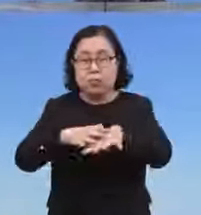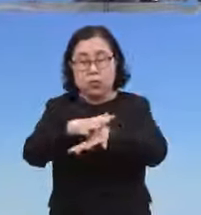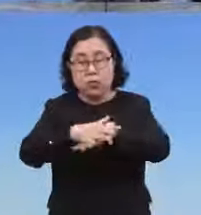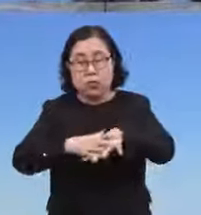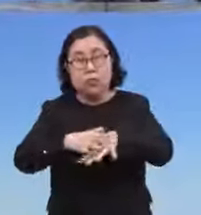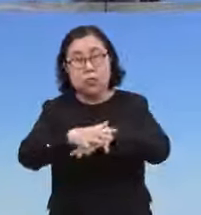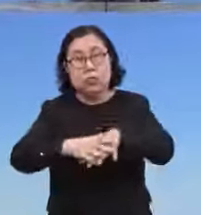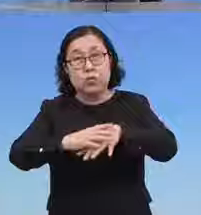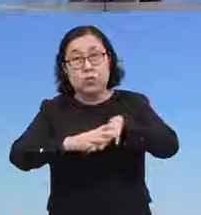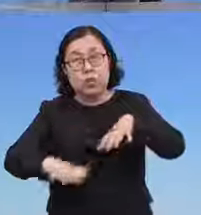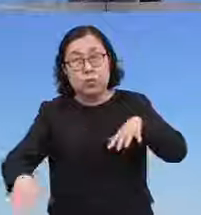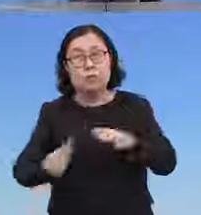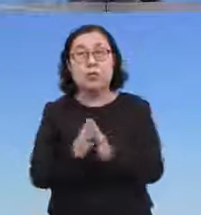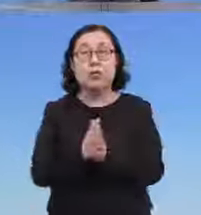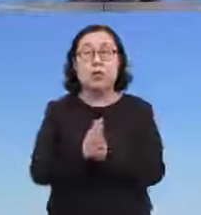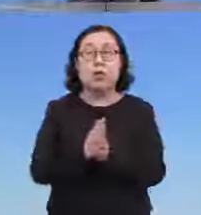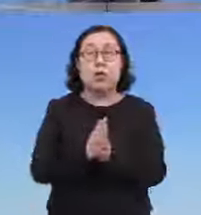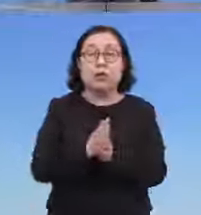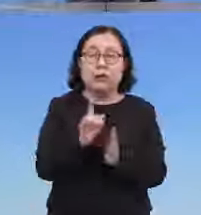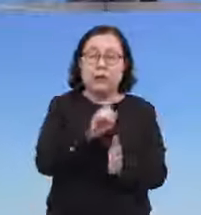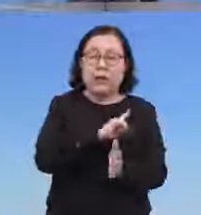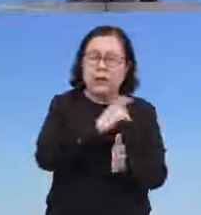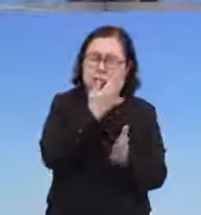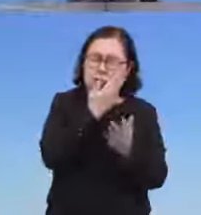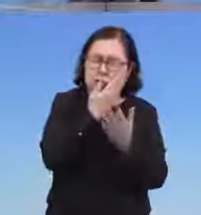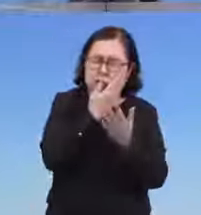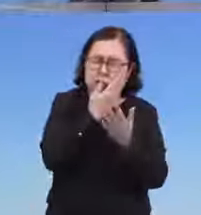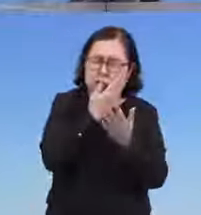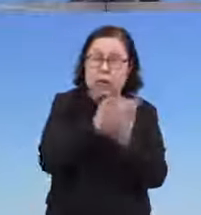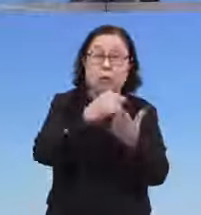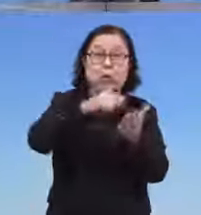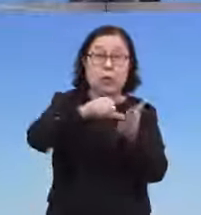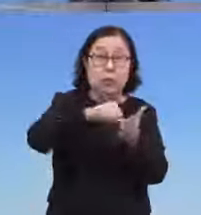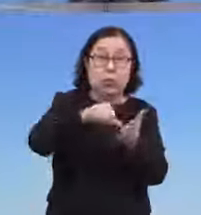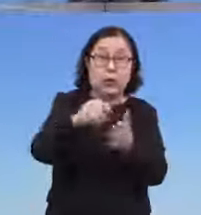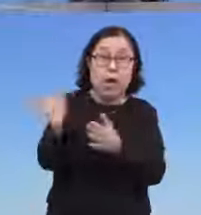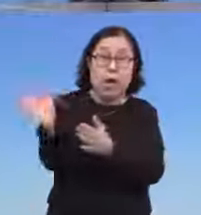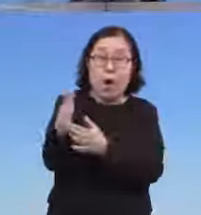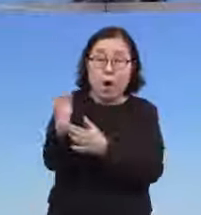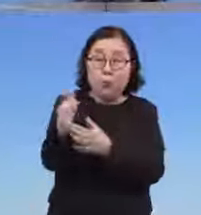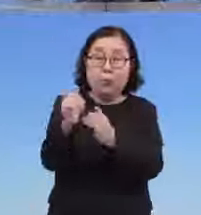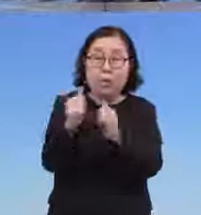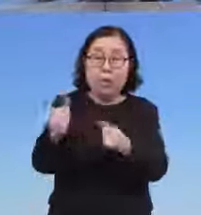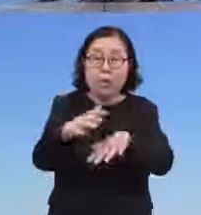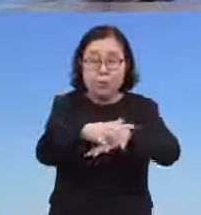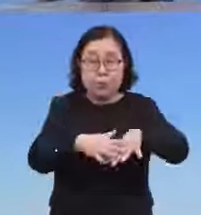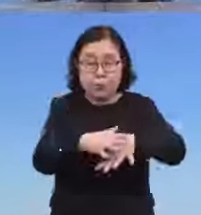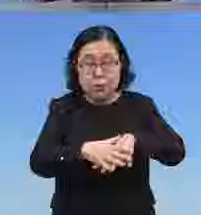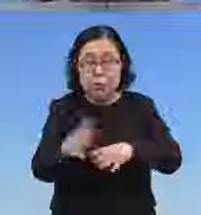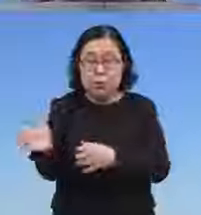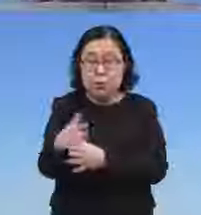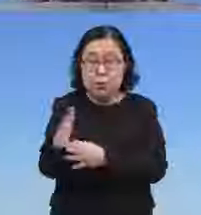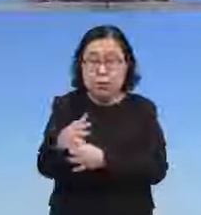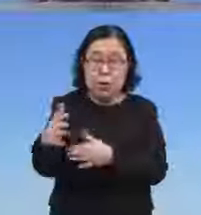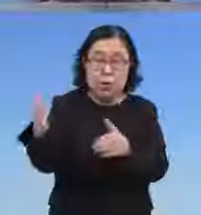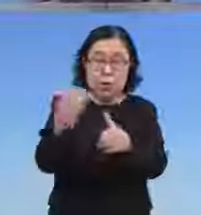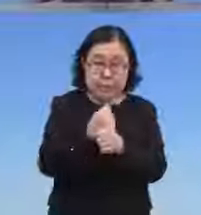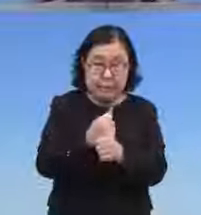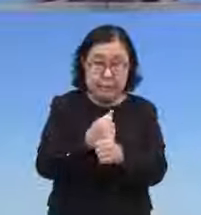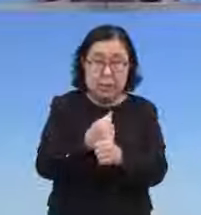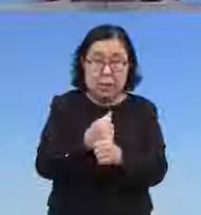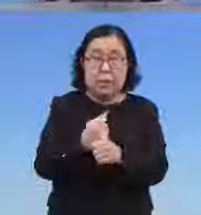버려둔 그물은 우선순위가 바뀌기 이전에 가장 소중했던 도구예요. 어부에게 그물이라는